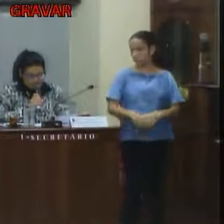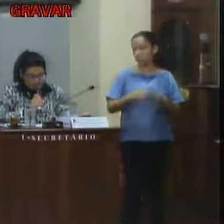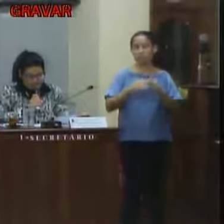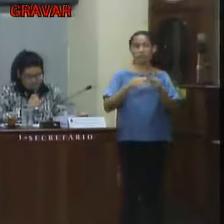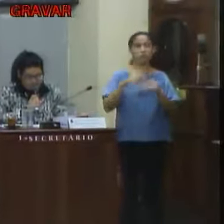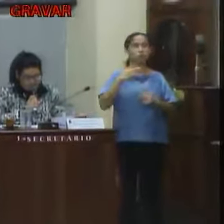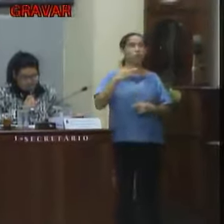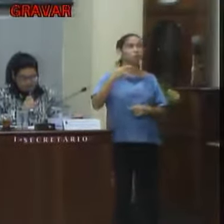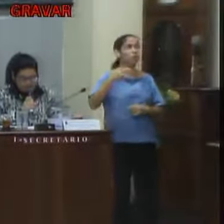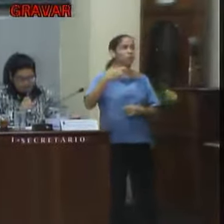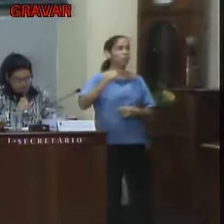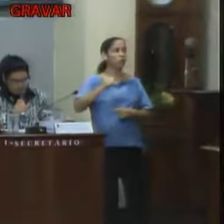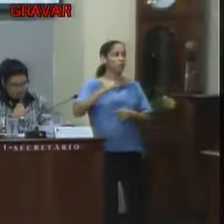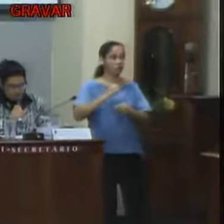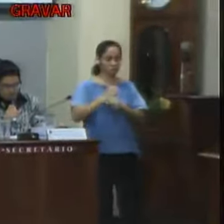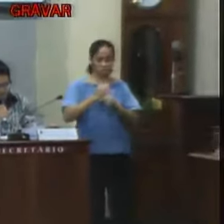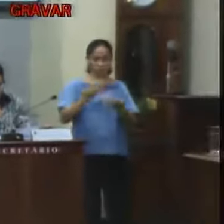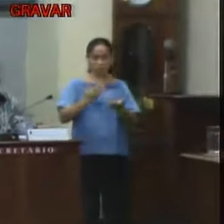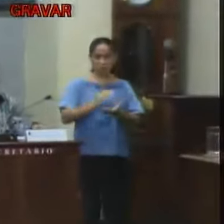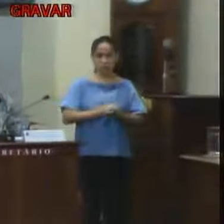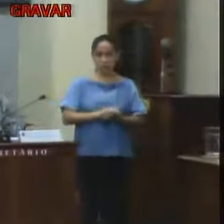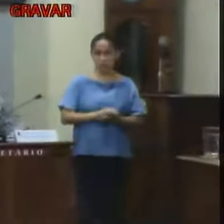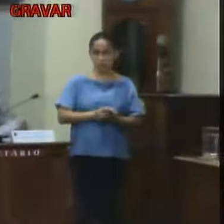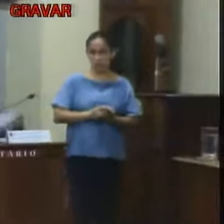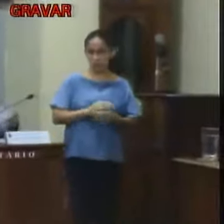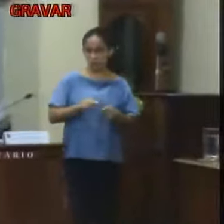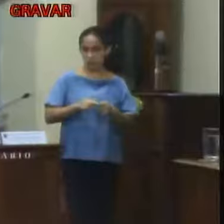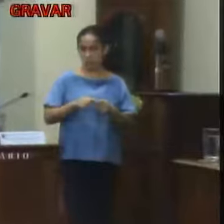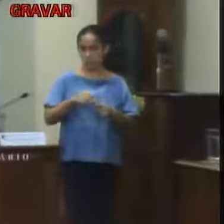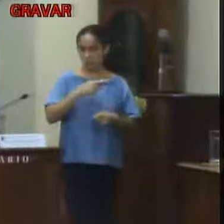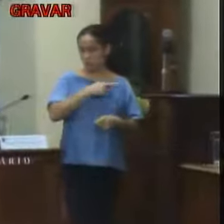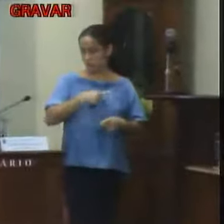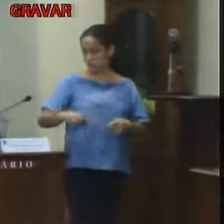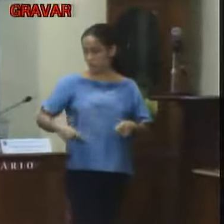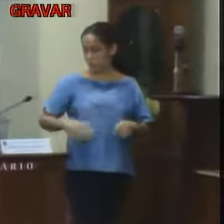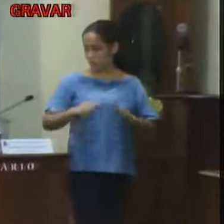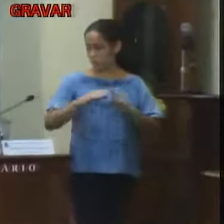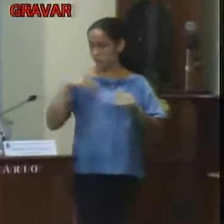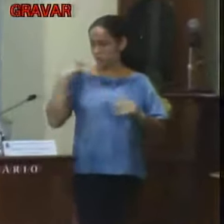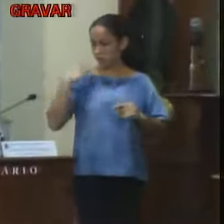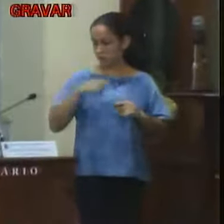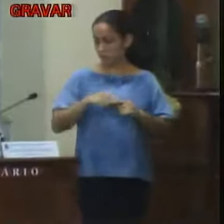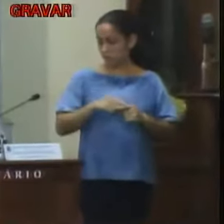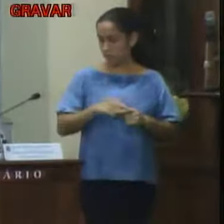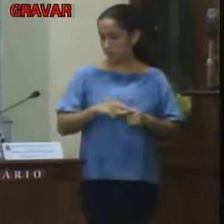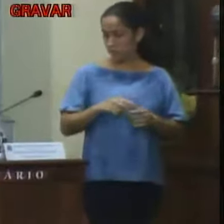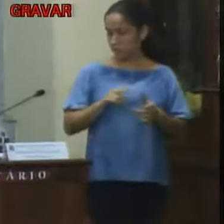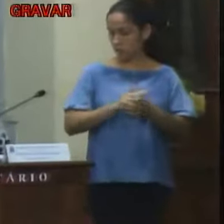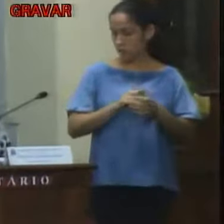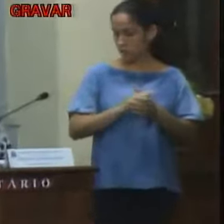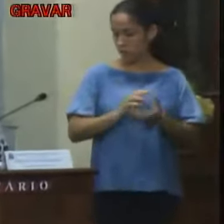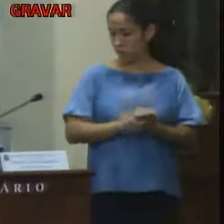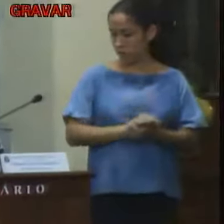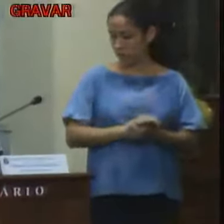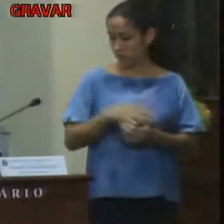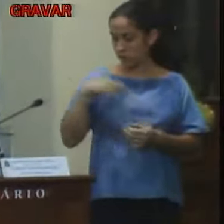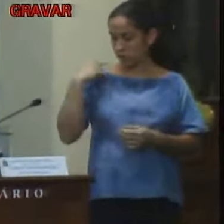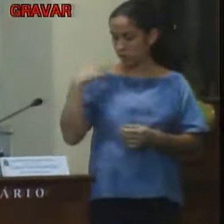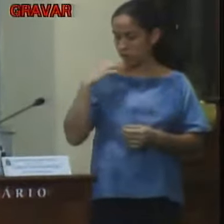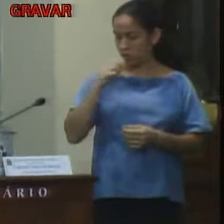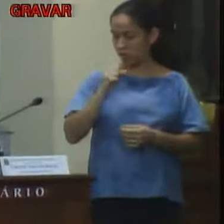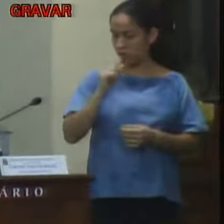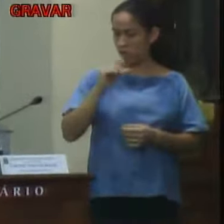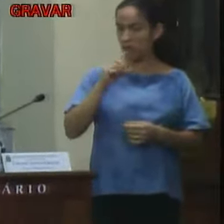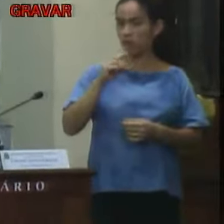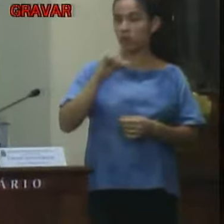Indicação número 279, de 2018. Excelentíssimo senhor presidente da Câmara Municipal de Valença, o vereador Silvio